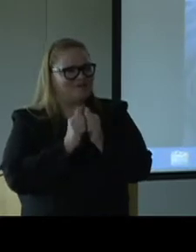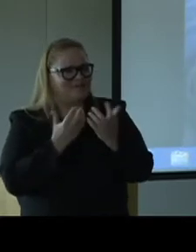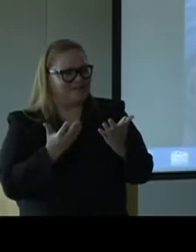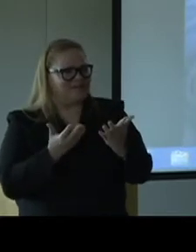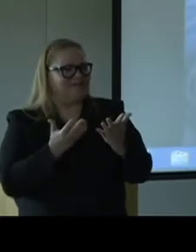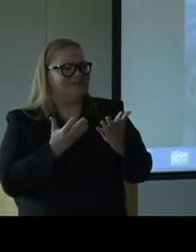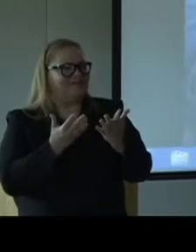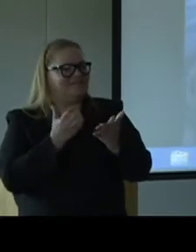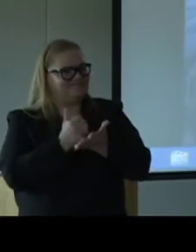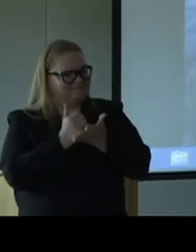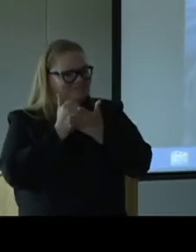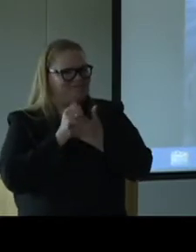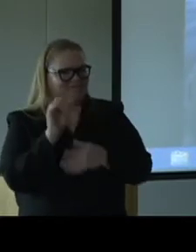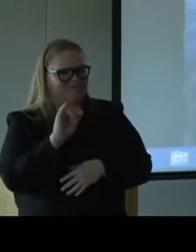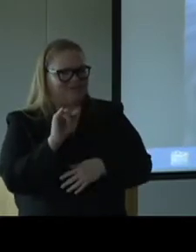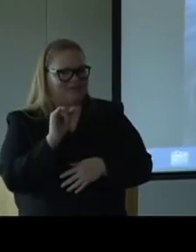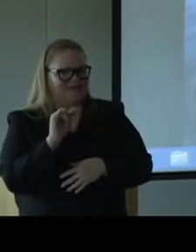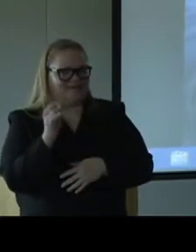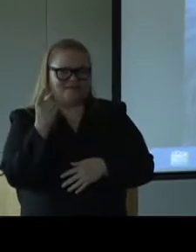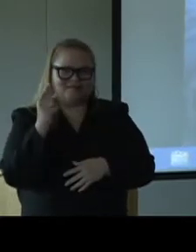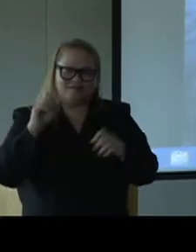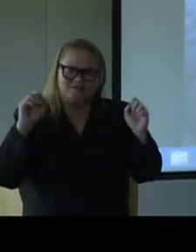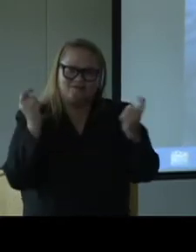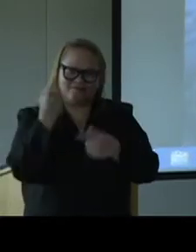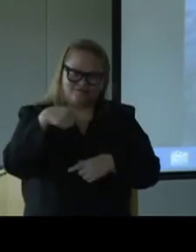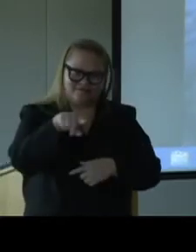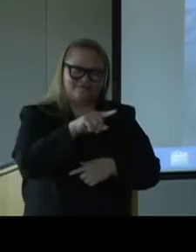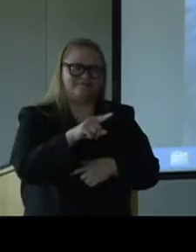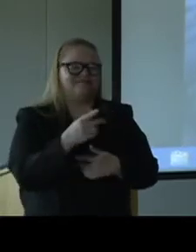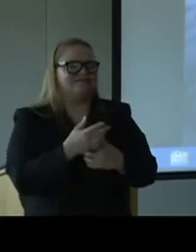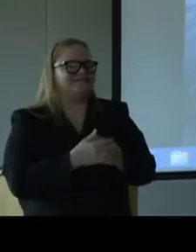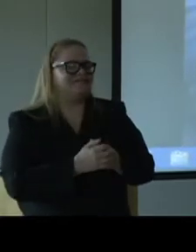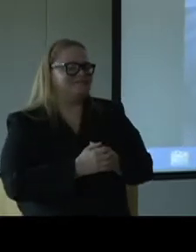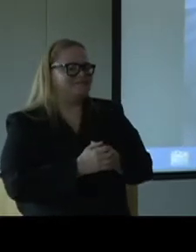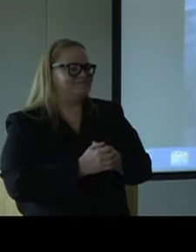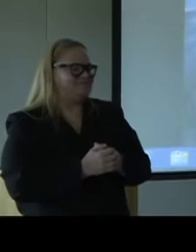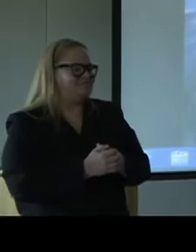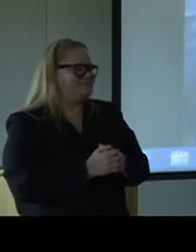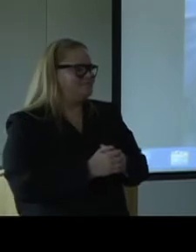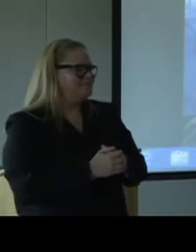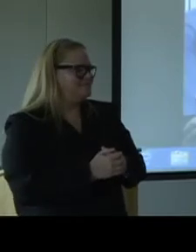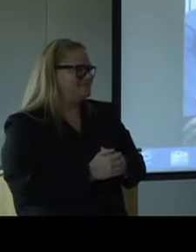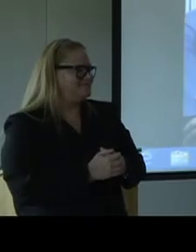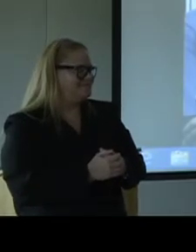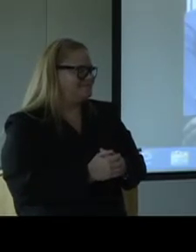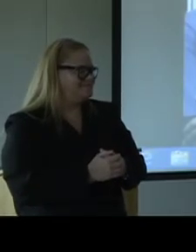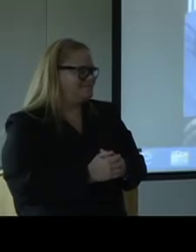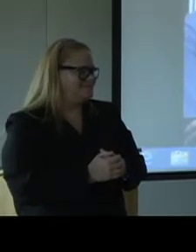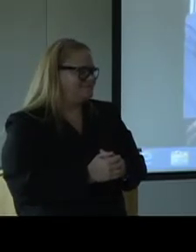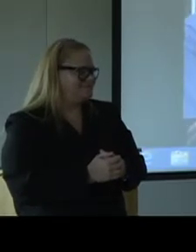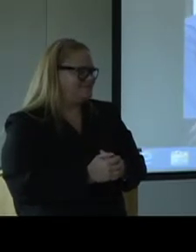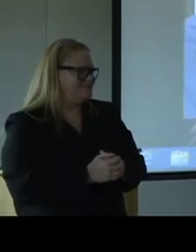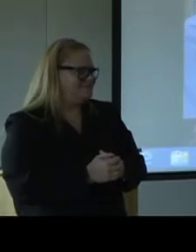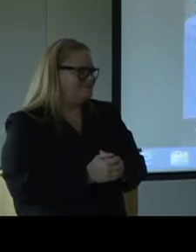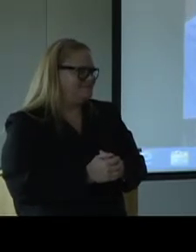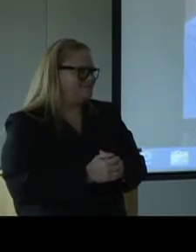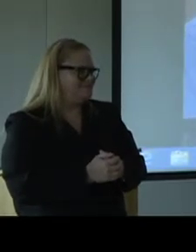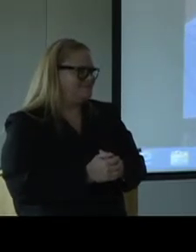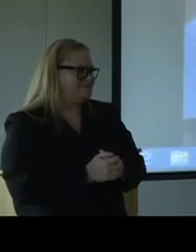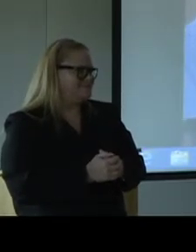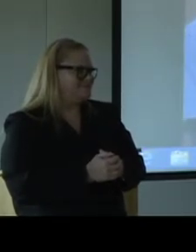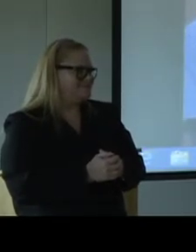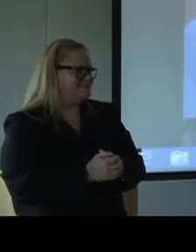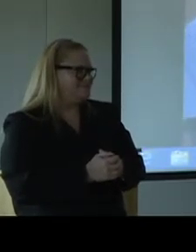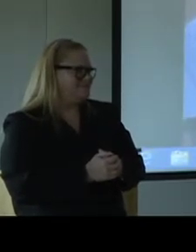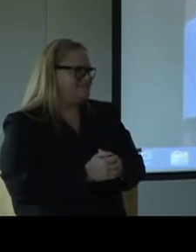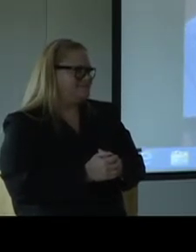Todo esto también, y a todos ustedes, a Carlos, que fue el primero que fue a mi casa. Él me dijo que me